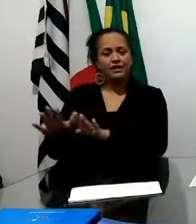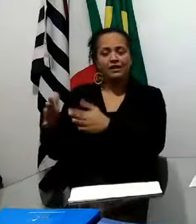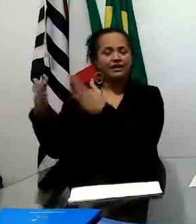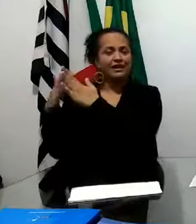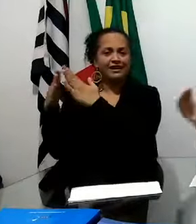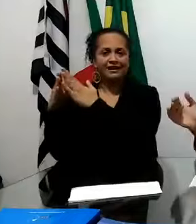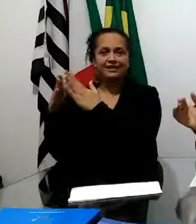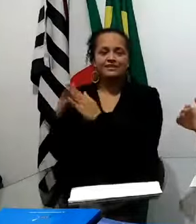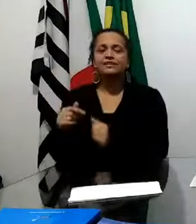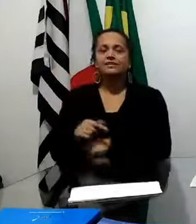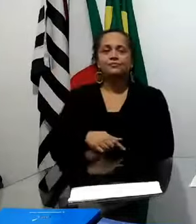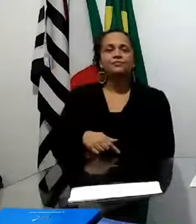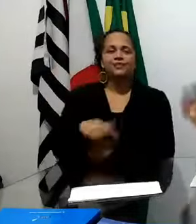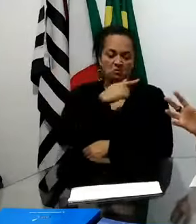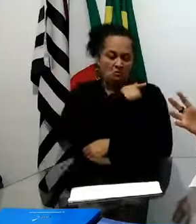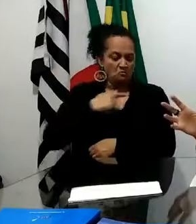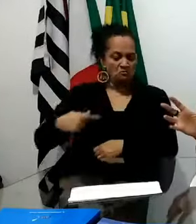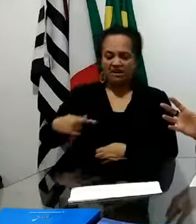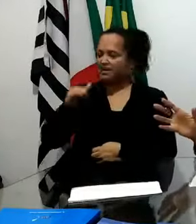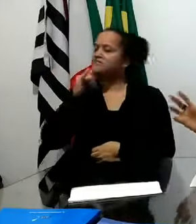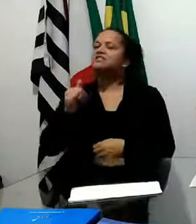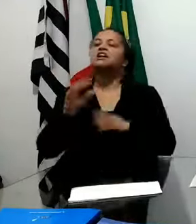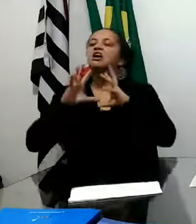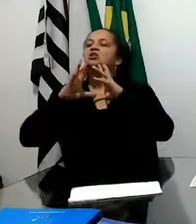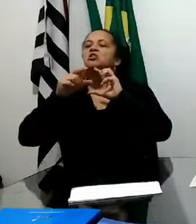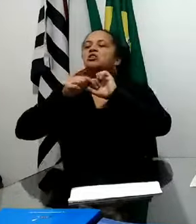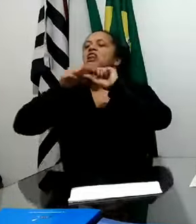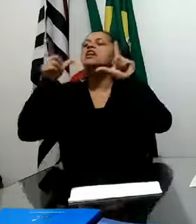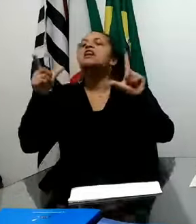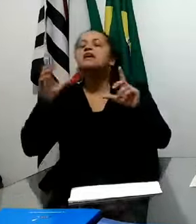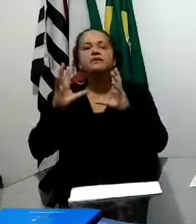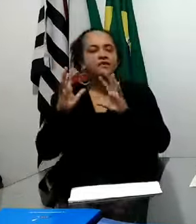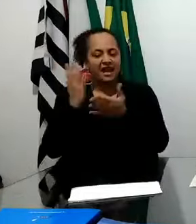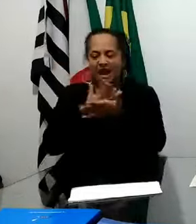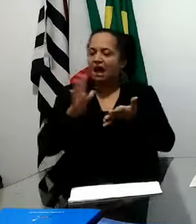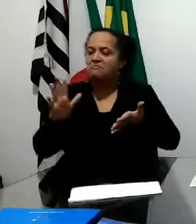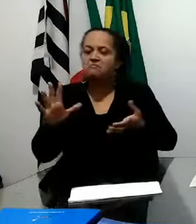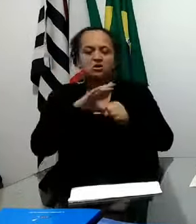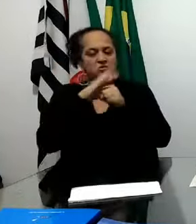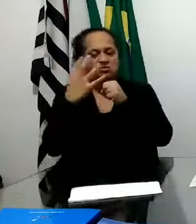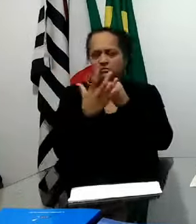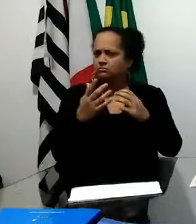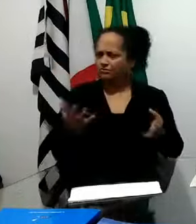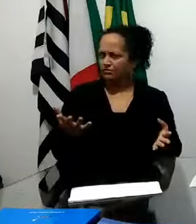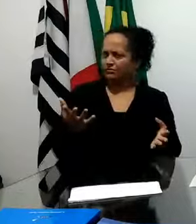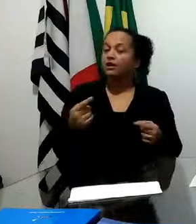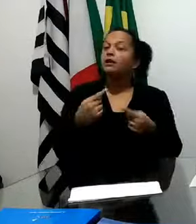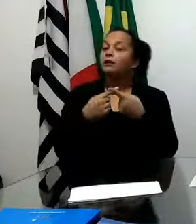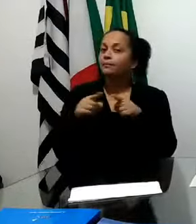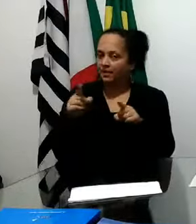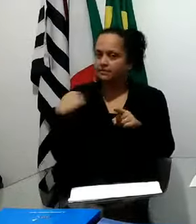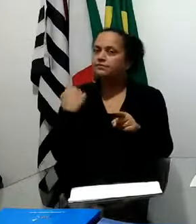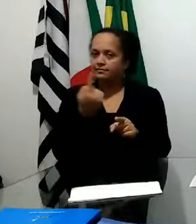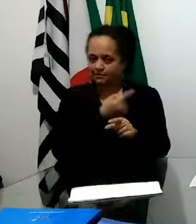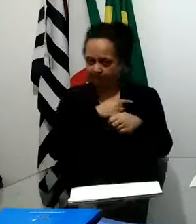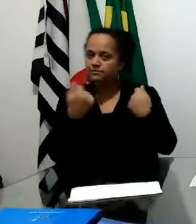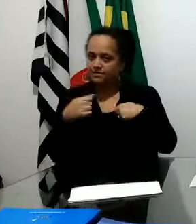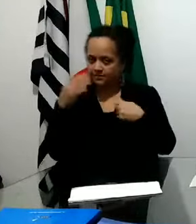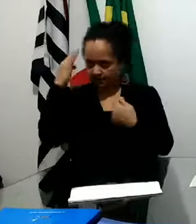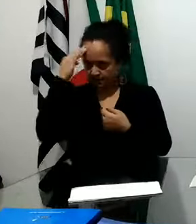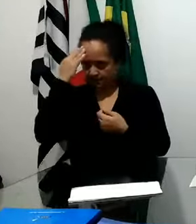amanhã, está todo mundo liberado, cessou a pandemia, mas a gente precisa entender que o nosso relacionamento com Deus não é só quando vem as